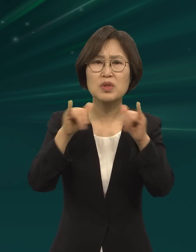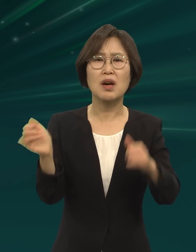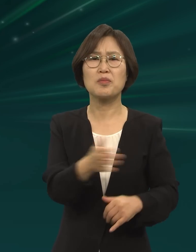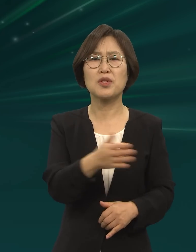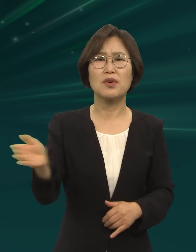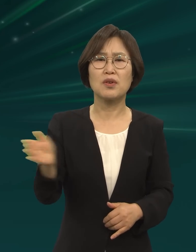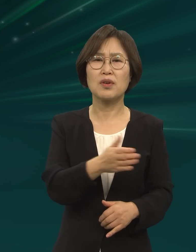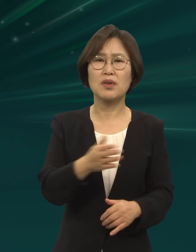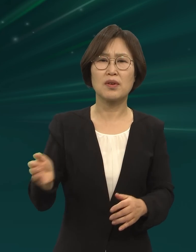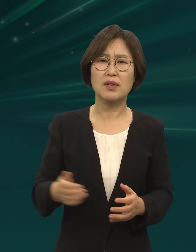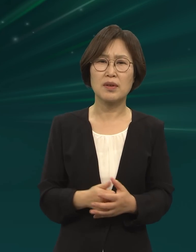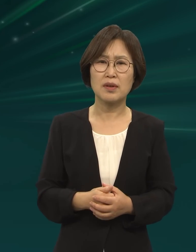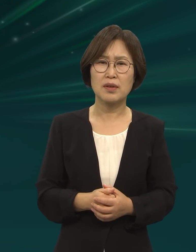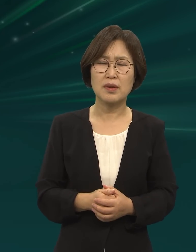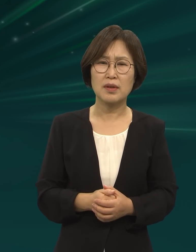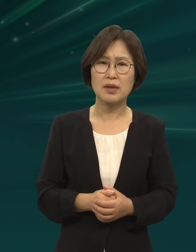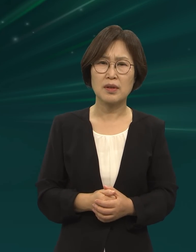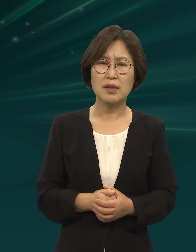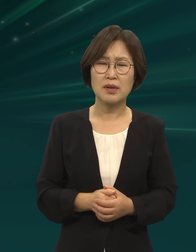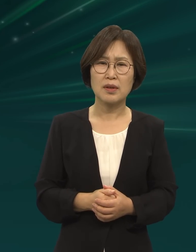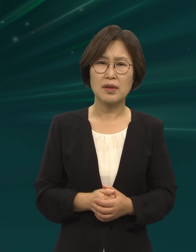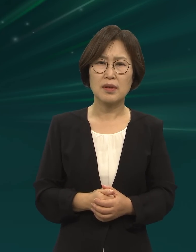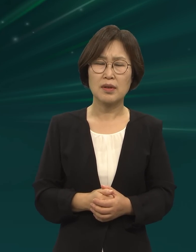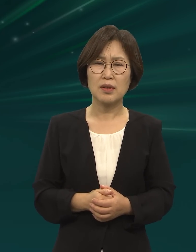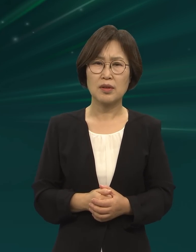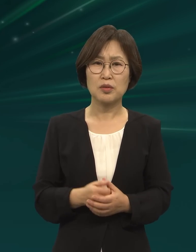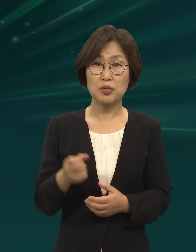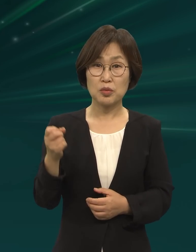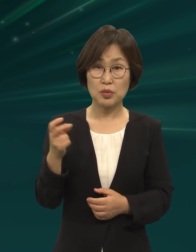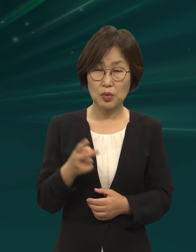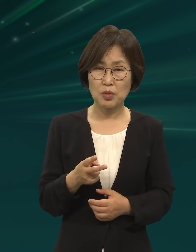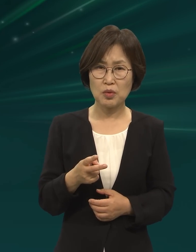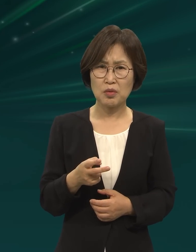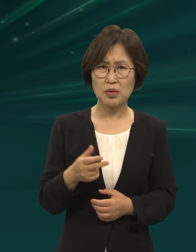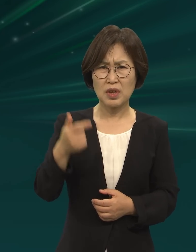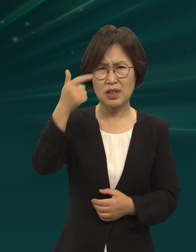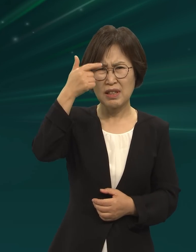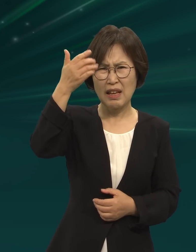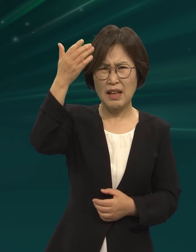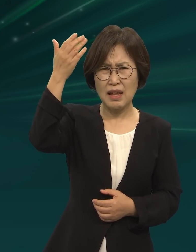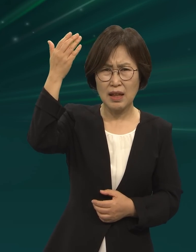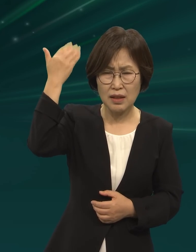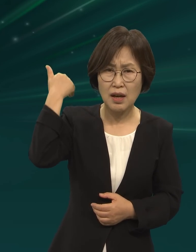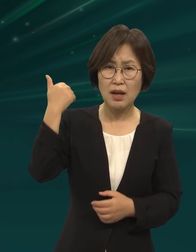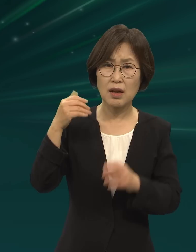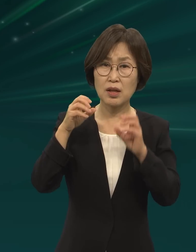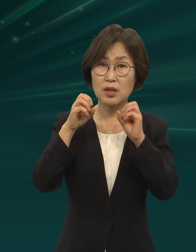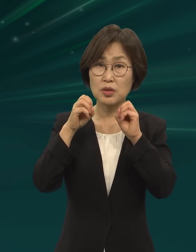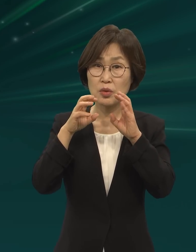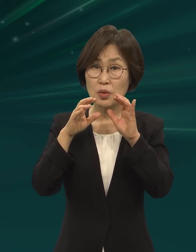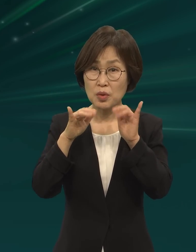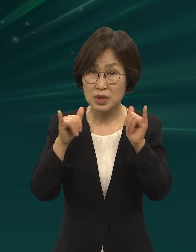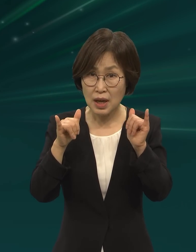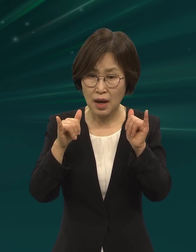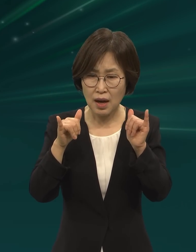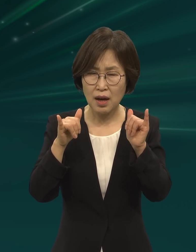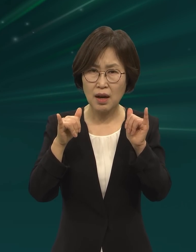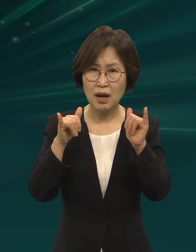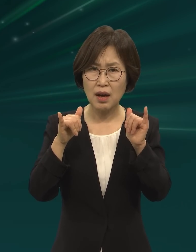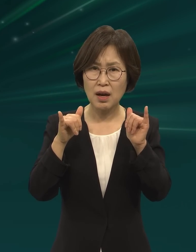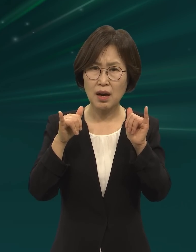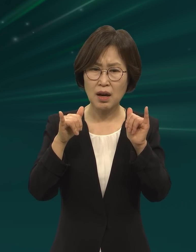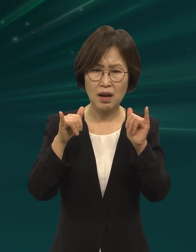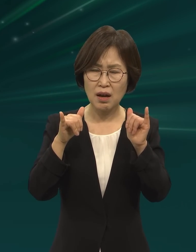있는데 선교사 한 명도 없습니다. 그리고 옛날 선교사들인데 후원 주는 선교사였는데 거기에서 사역하는